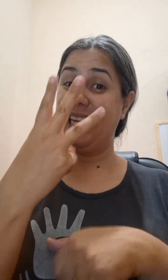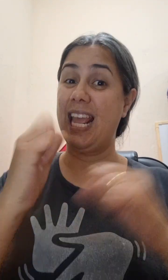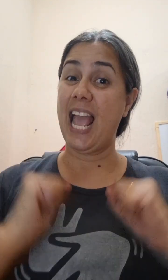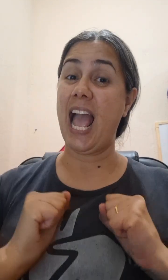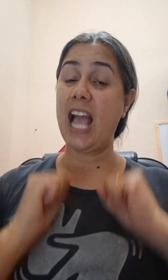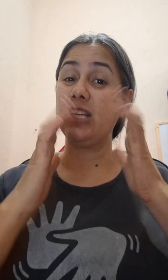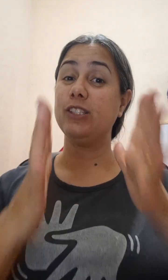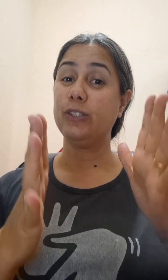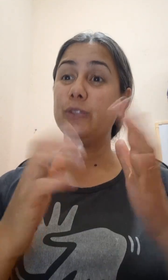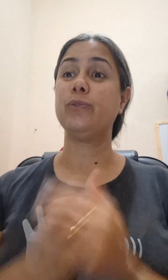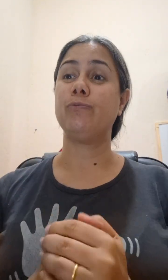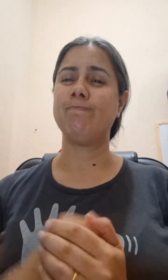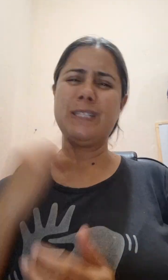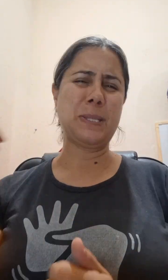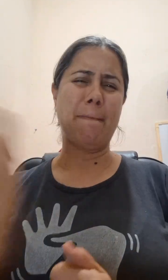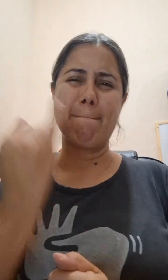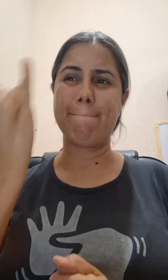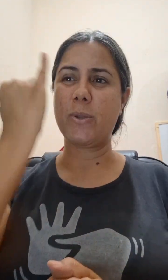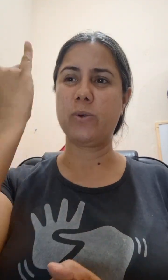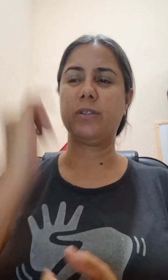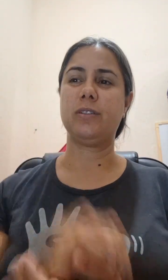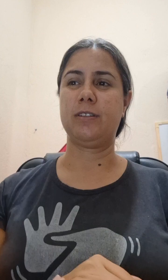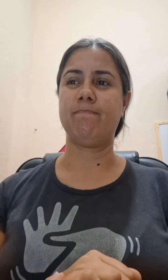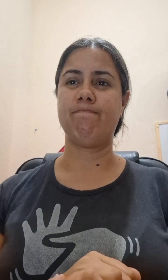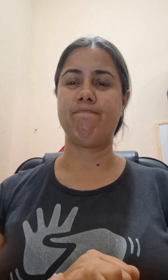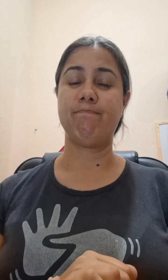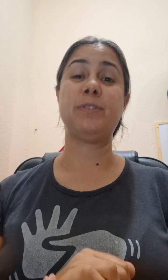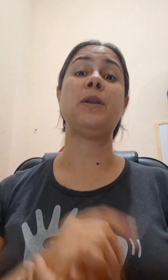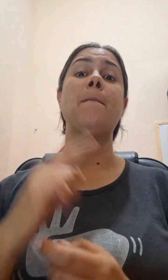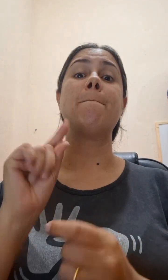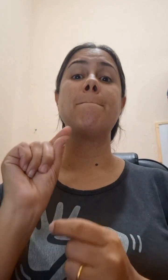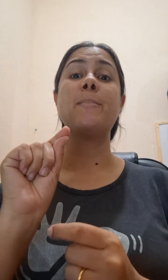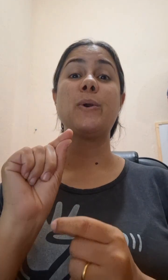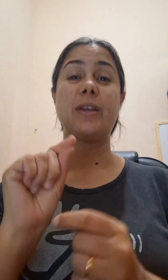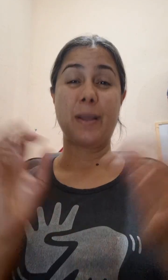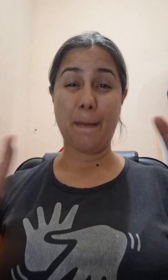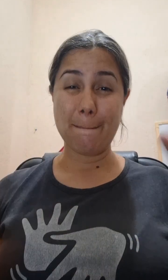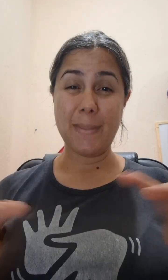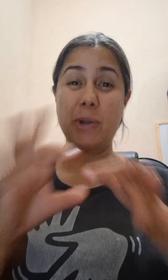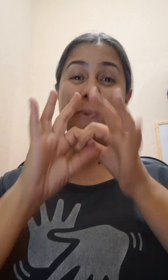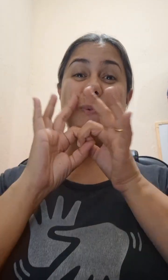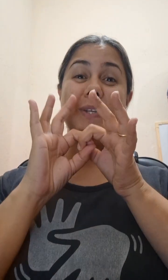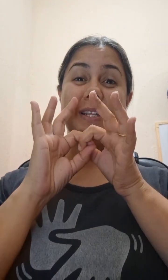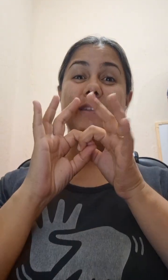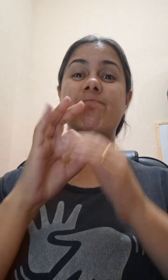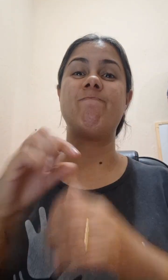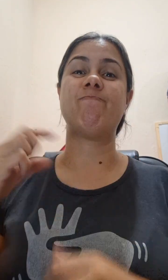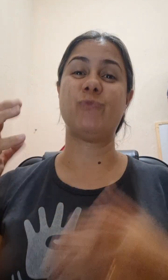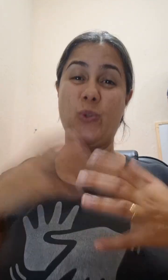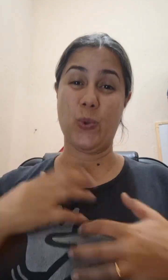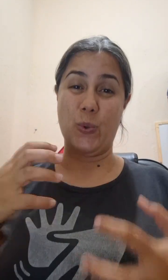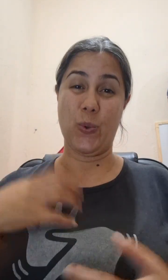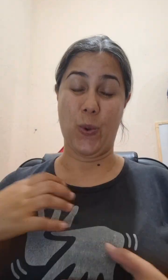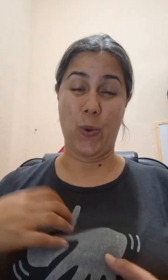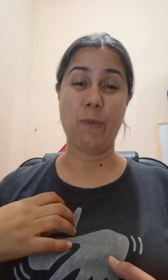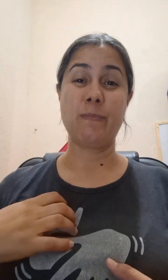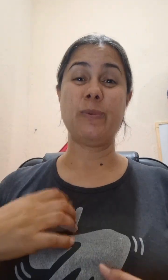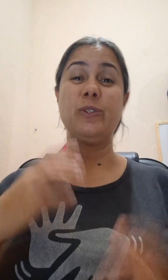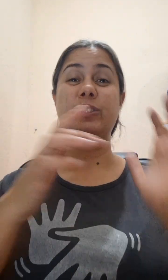Nesse verso tem 3 ações essenciais, importantes. Para quê? Para a união do